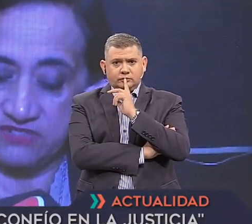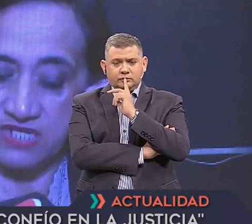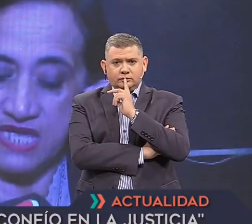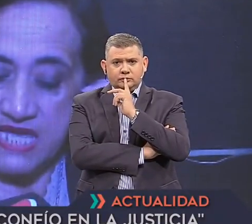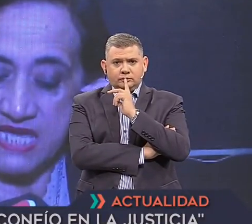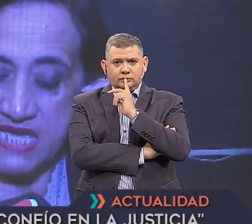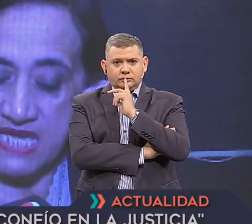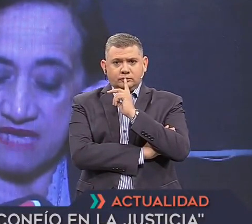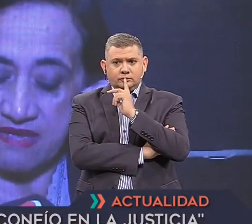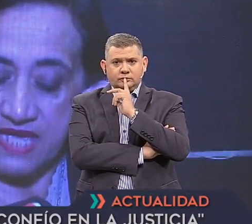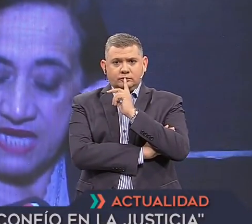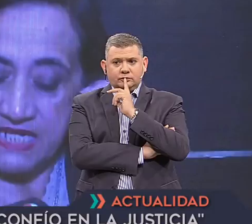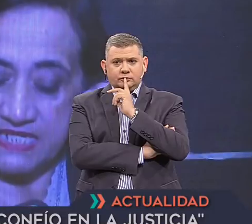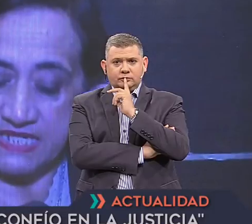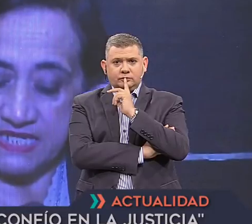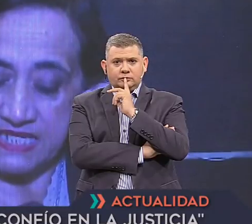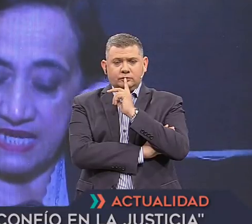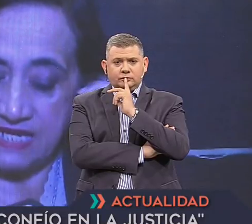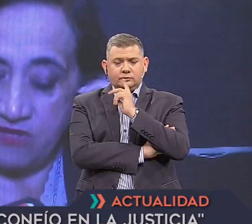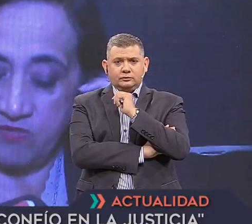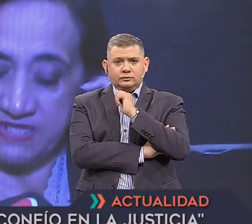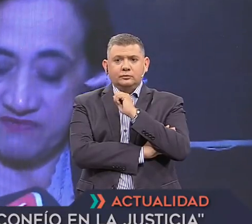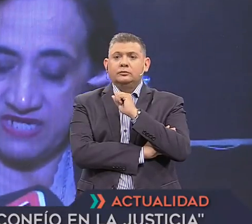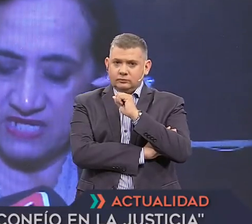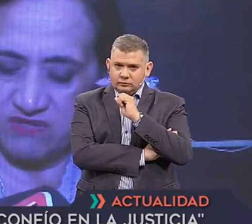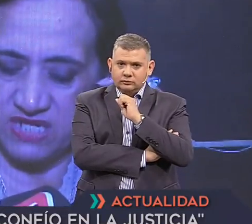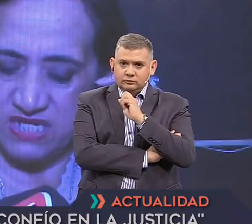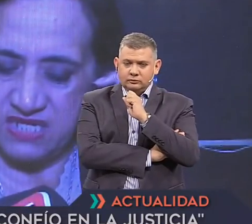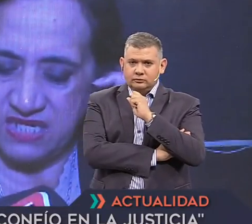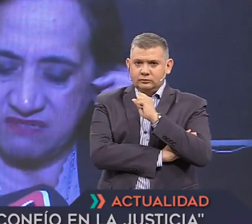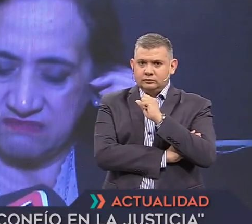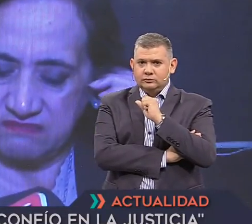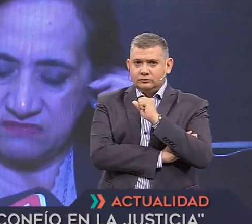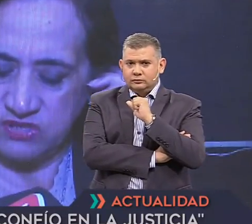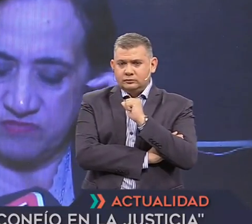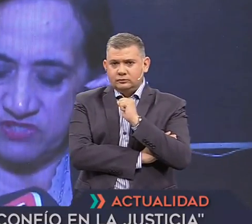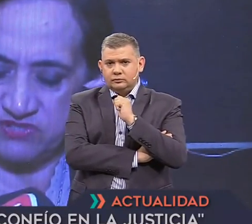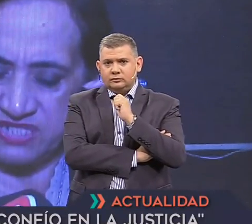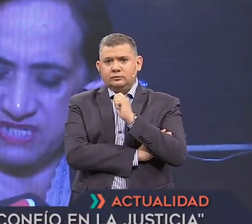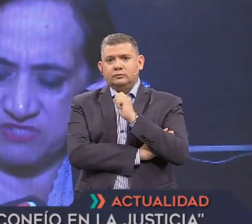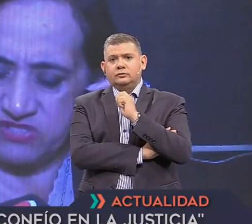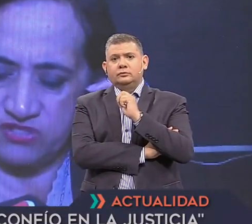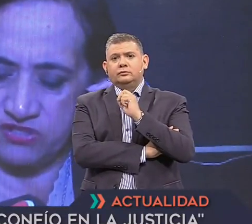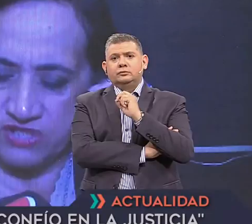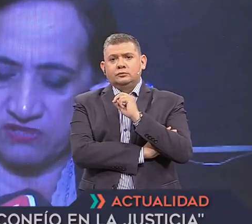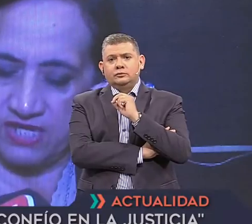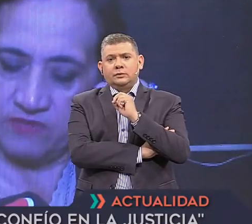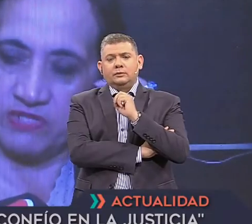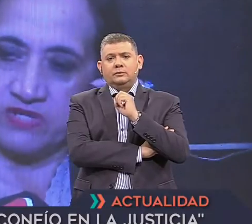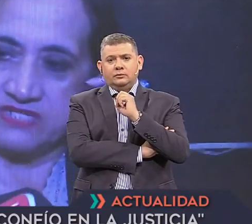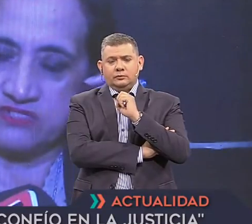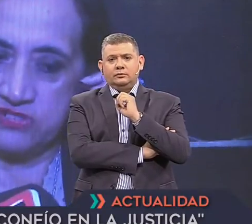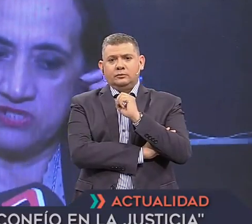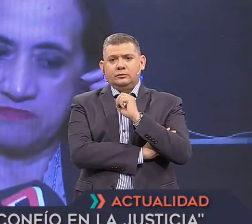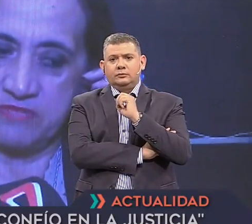Castillo y él lo cuantifica creo que en 2 millones, 10 millones, no lo tengo claro, pero